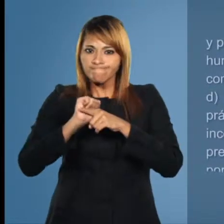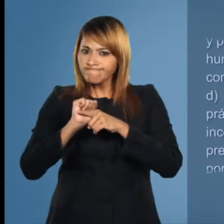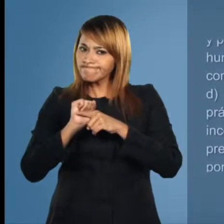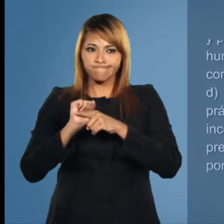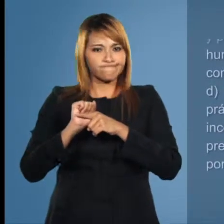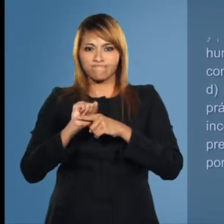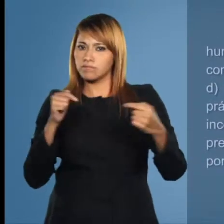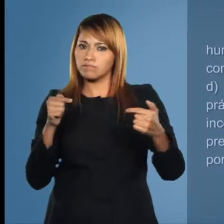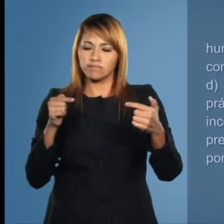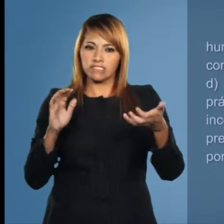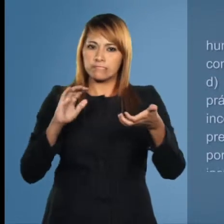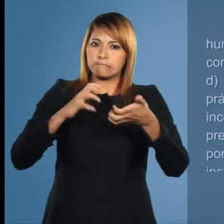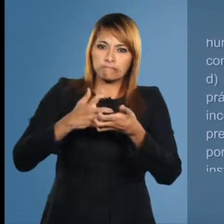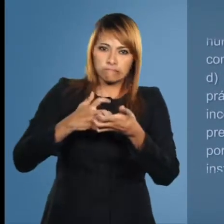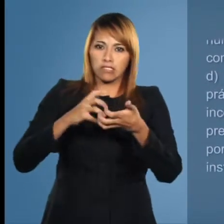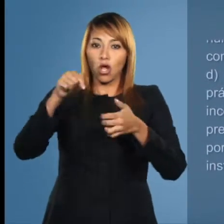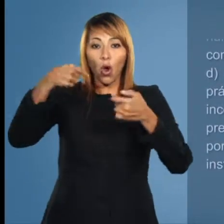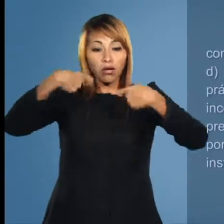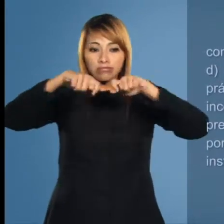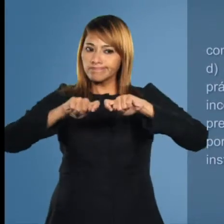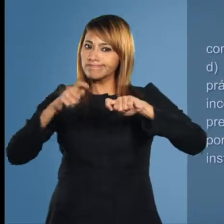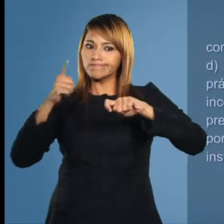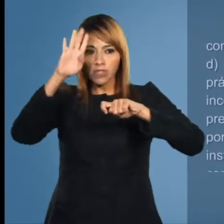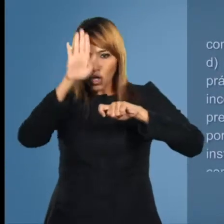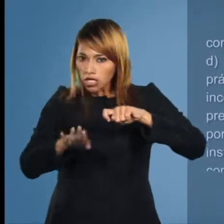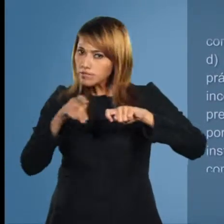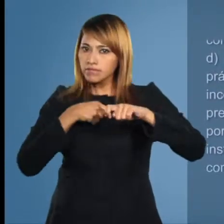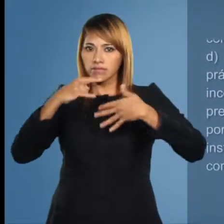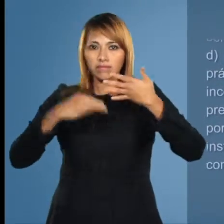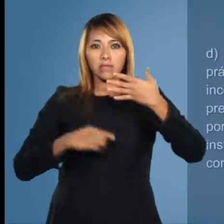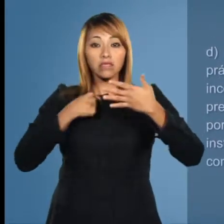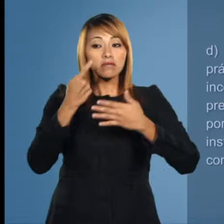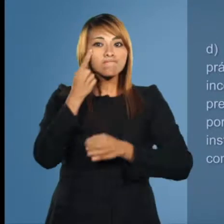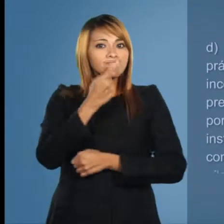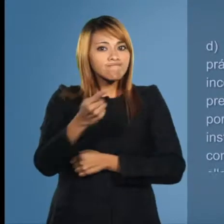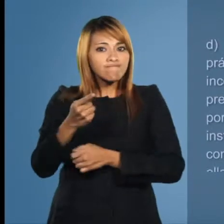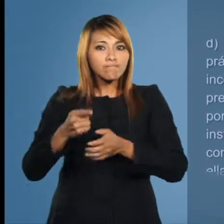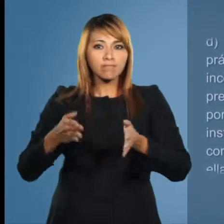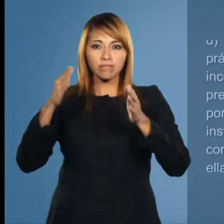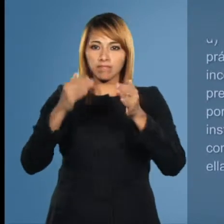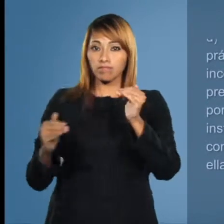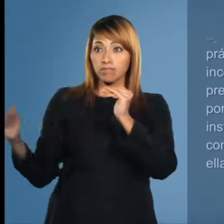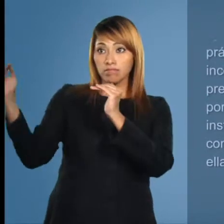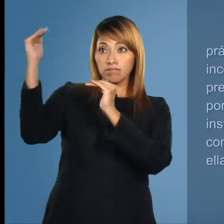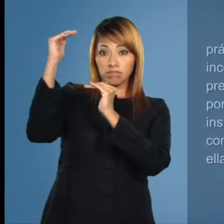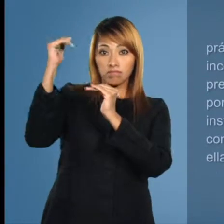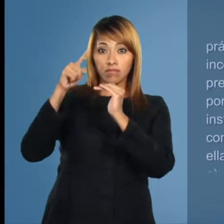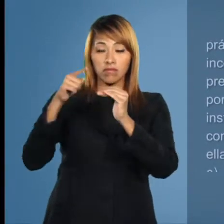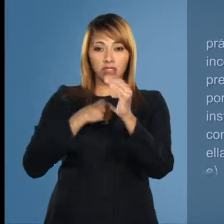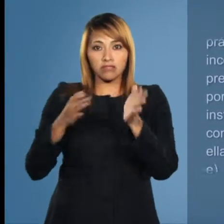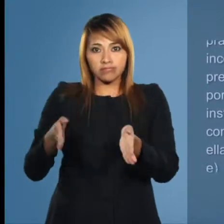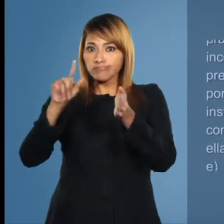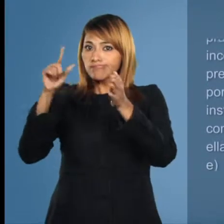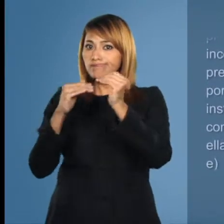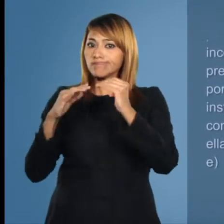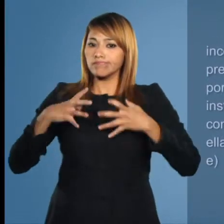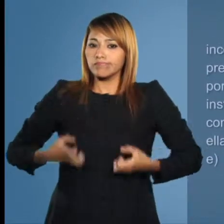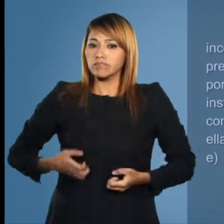incompatibles con la presente convención y velar por que las autoridades e instituciones públicas actúen conforme a lo dispuesto en